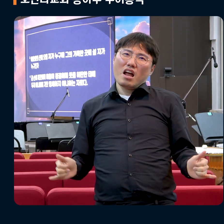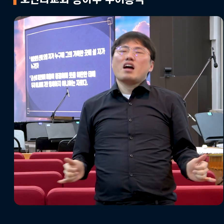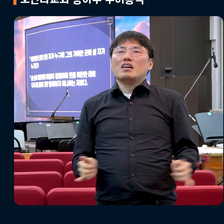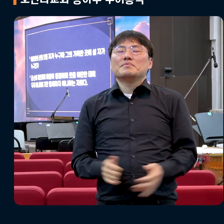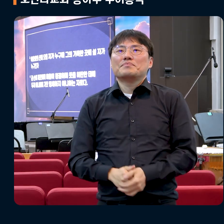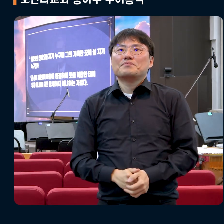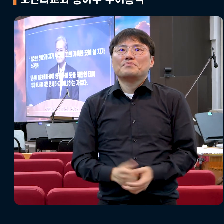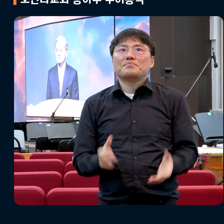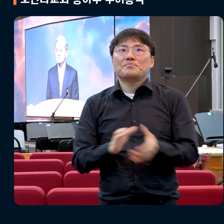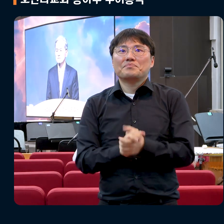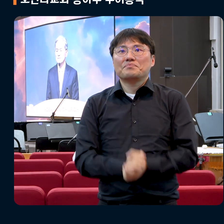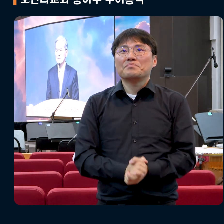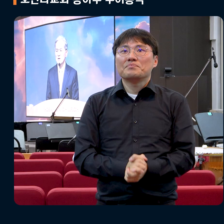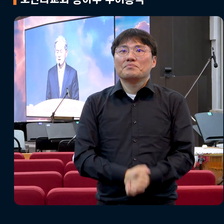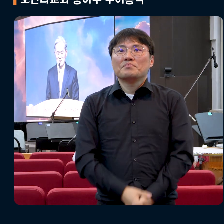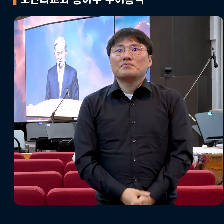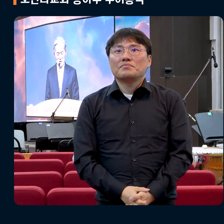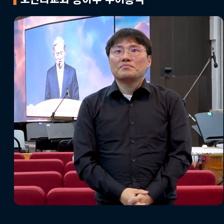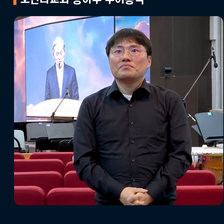자로다.